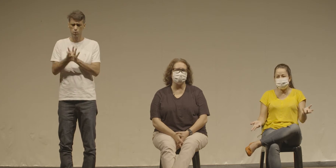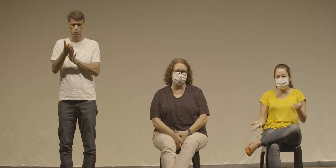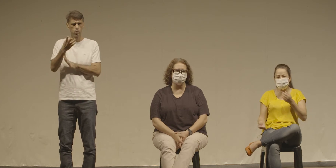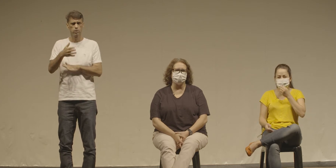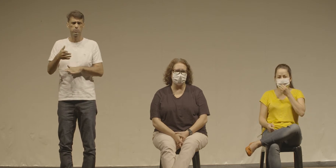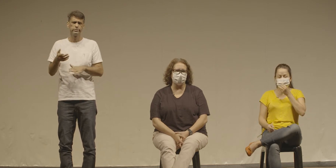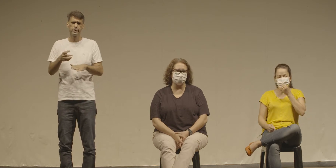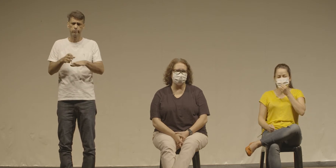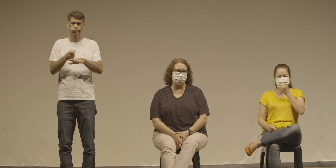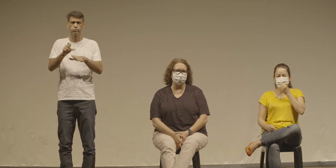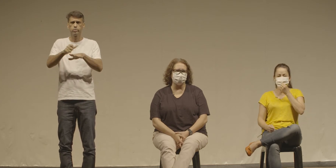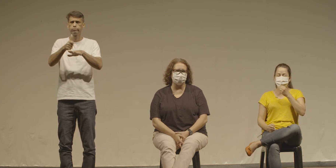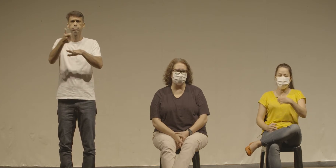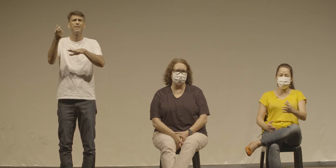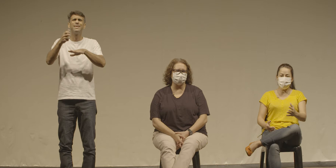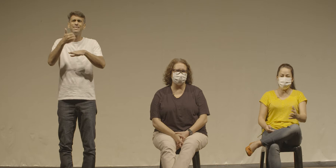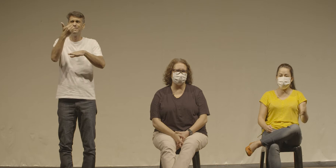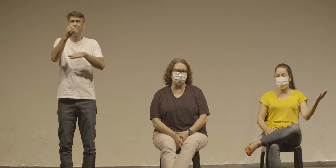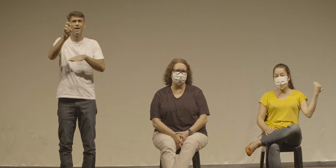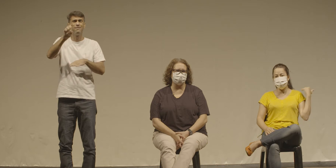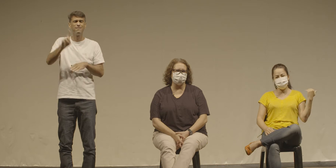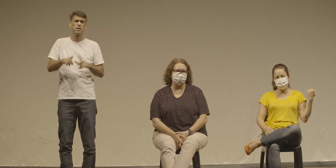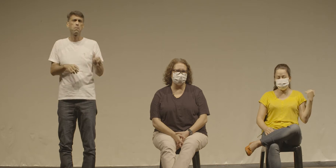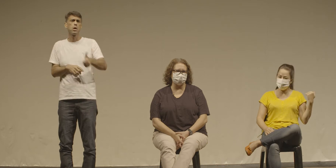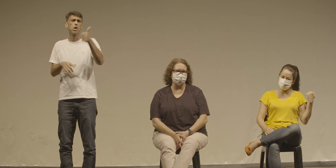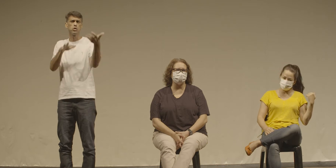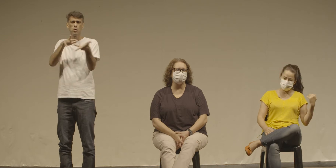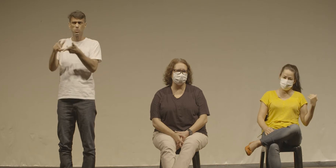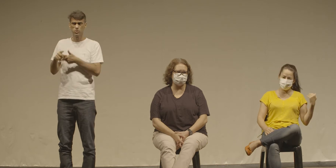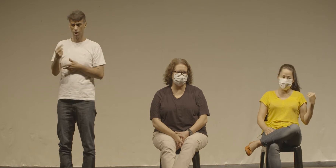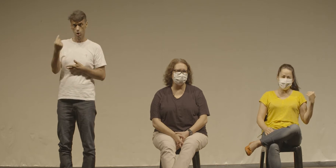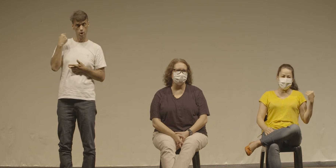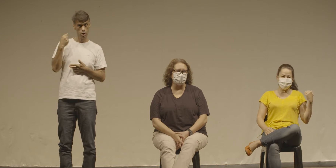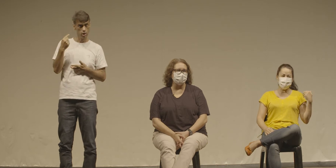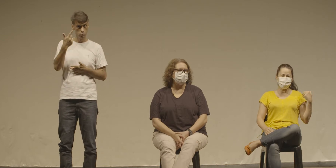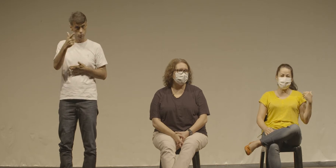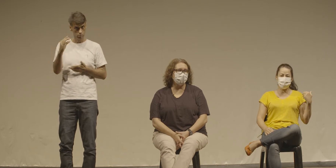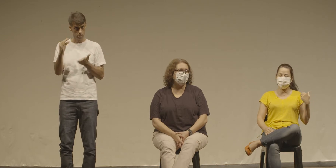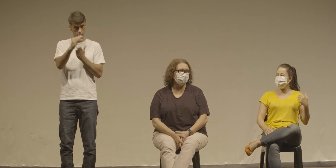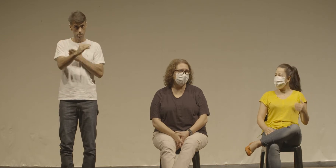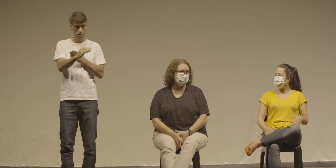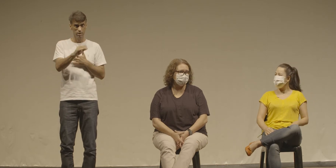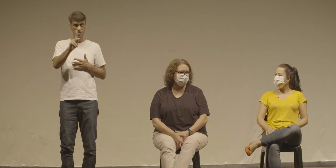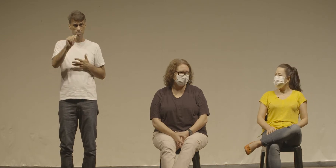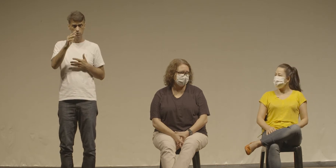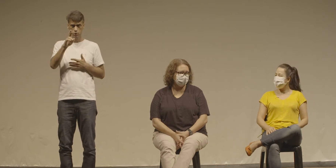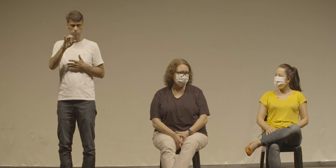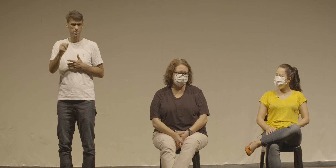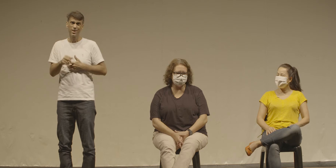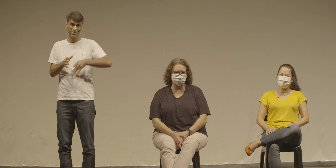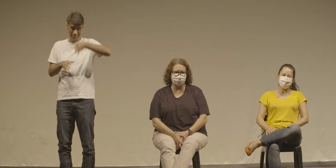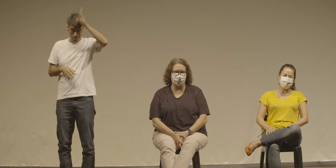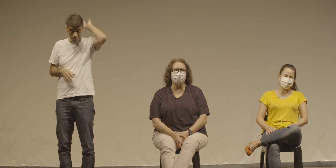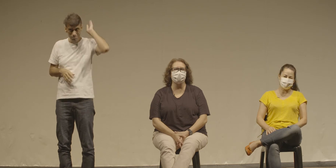10 vezes. E a gente não tinha isso. Jogou sem patrocínio a última vez. Você vê... Não ganham mesmo que o Neymar.